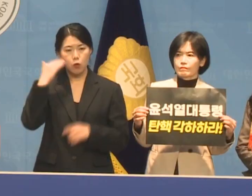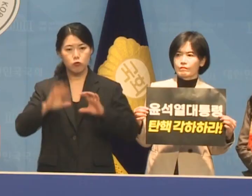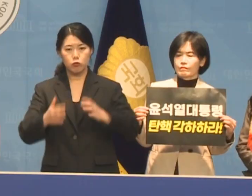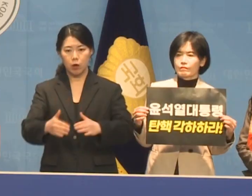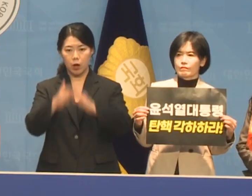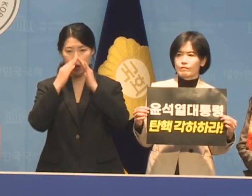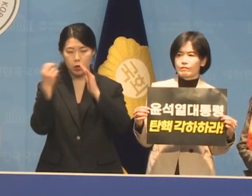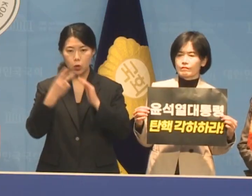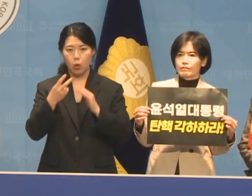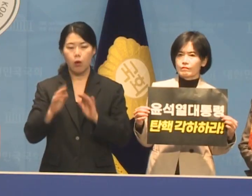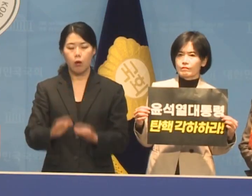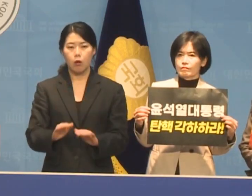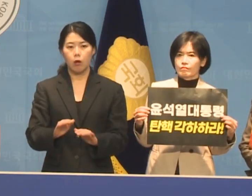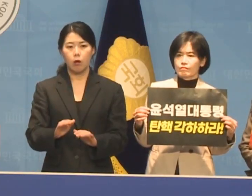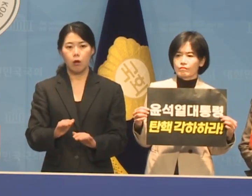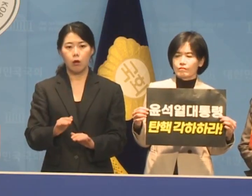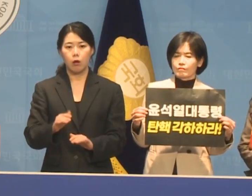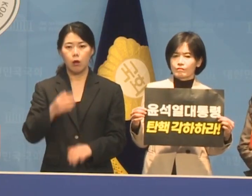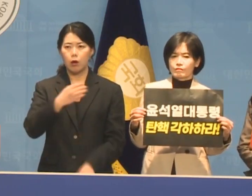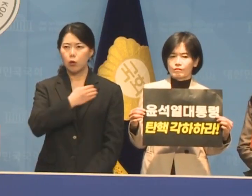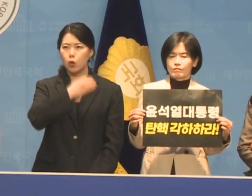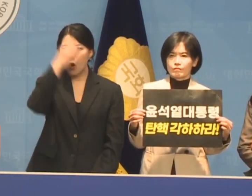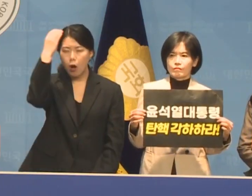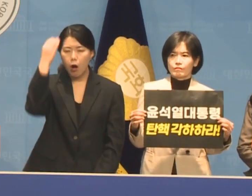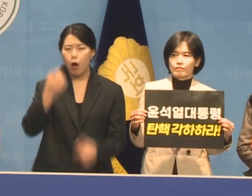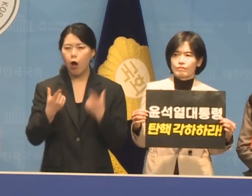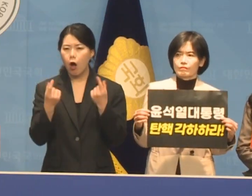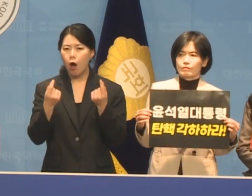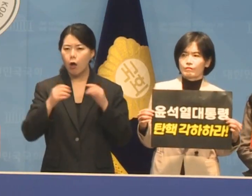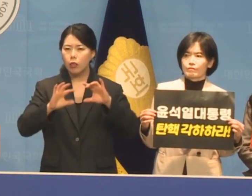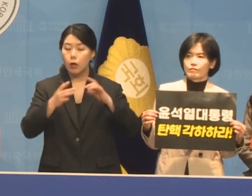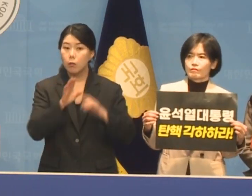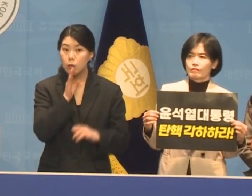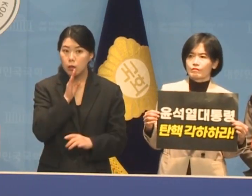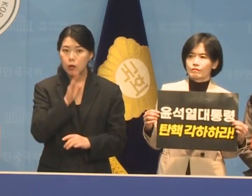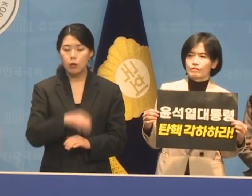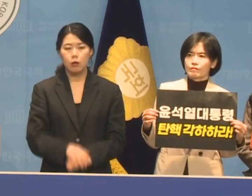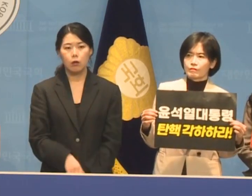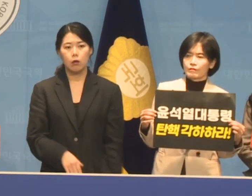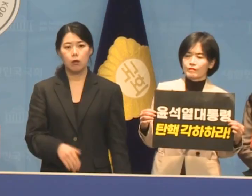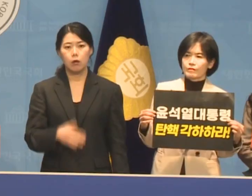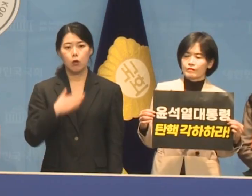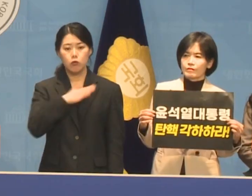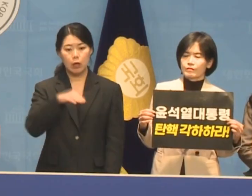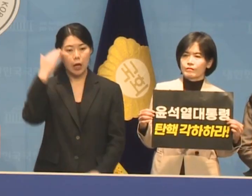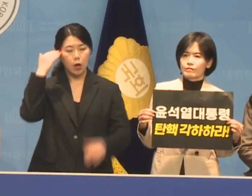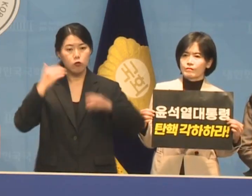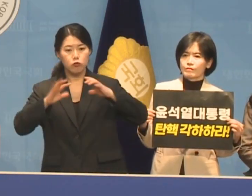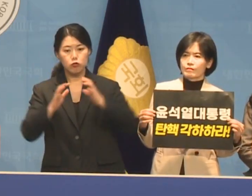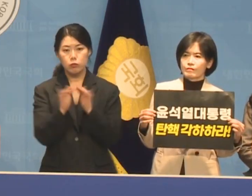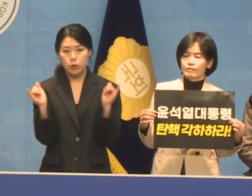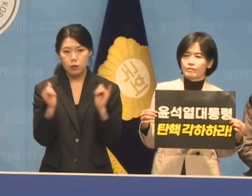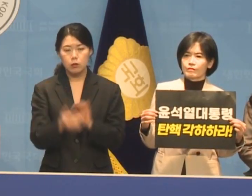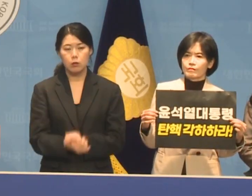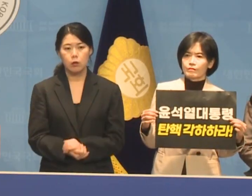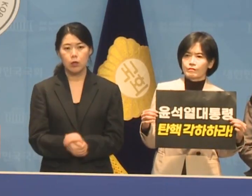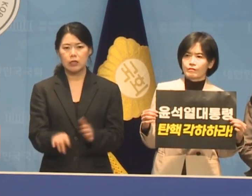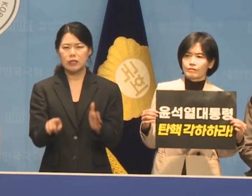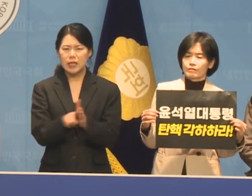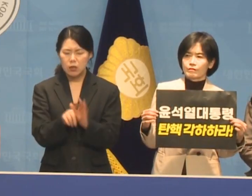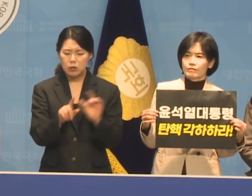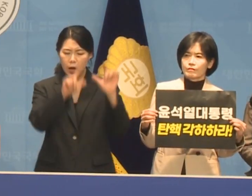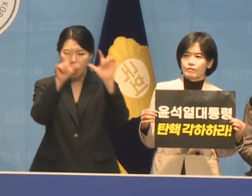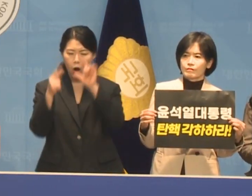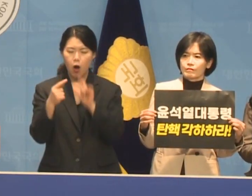건국의 아버지들이 꿈꾸었던 그런 나라입니까? 우리의 대한민국 국민들이 믿고